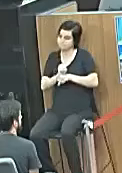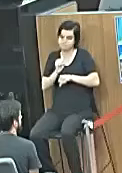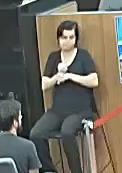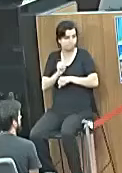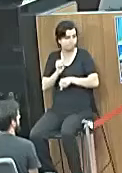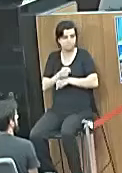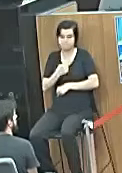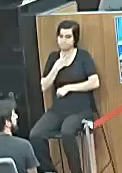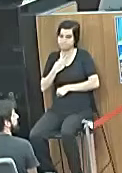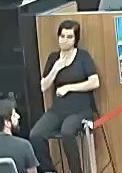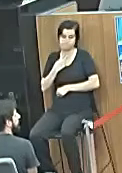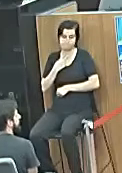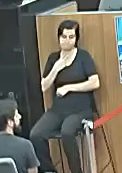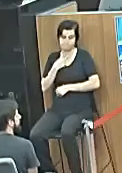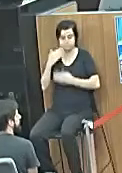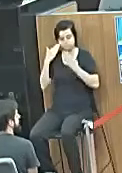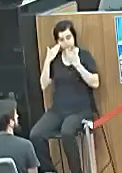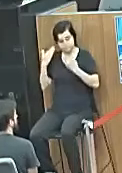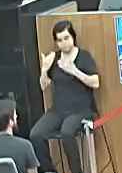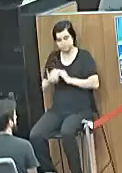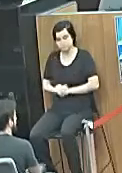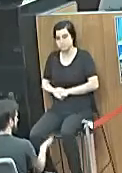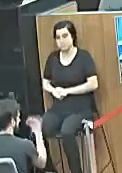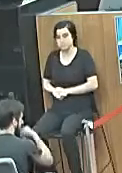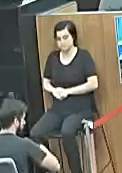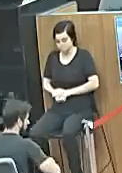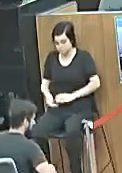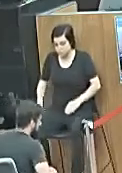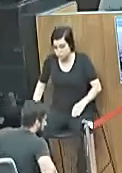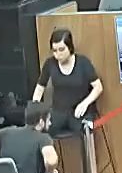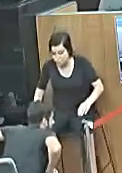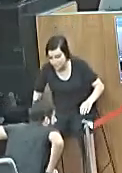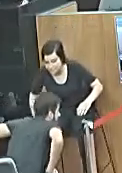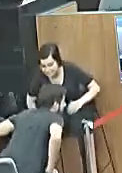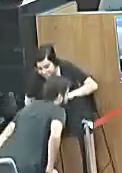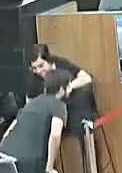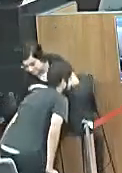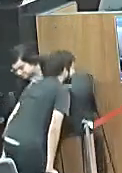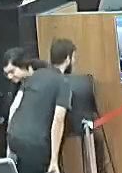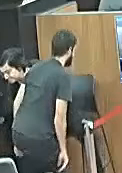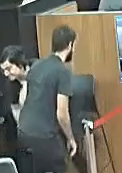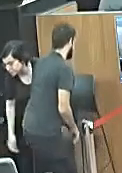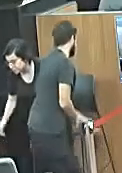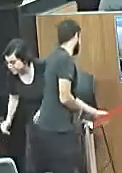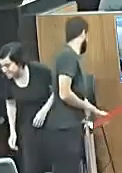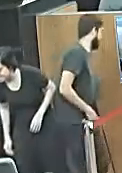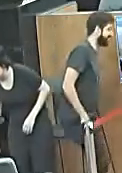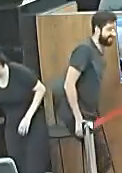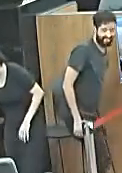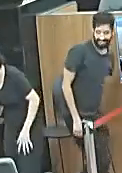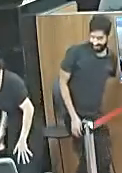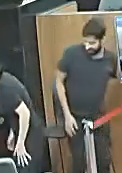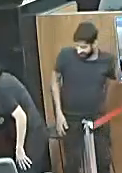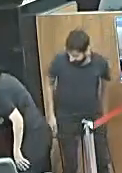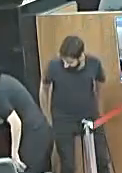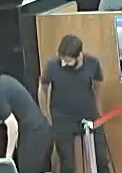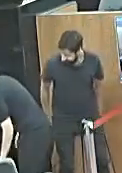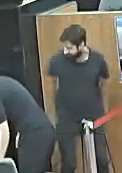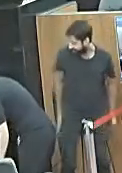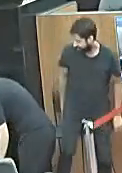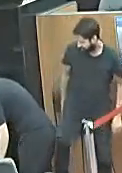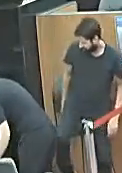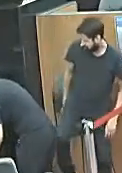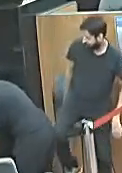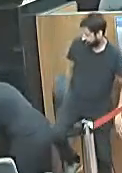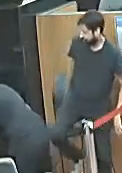esperar ou pode ser tarde demais muito obrigado muito obrigado rogério obrigado pela defesa